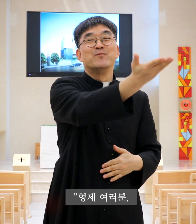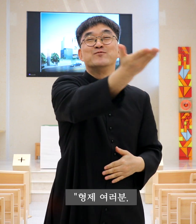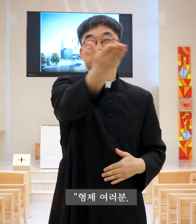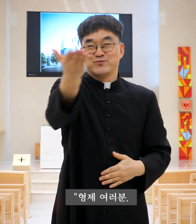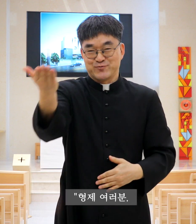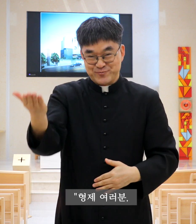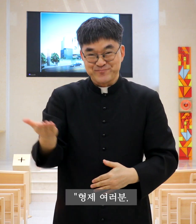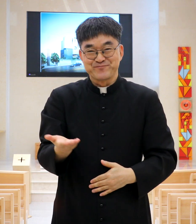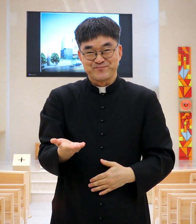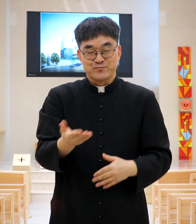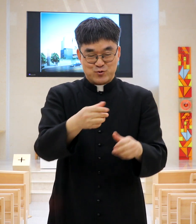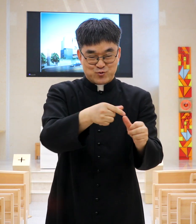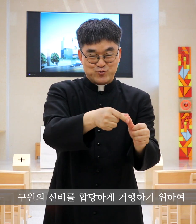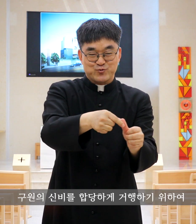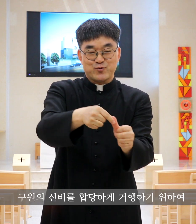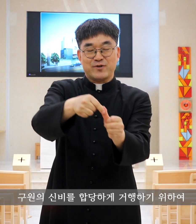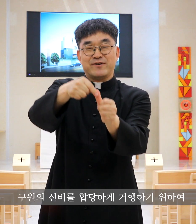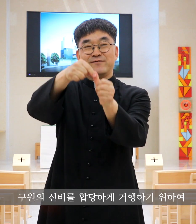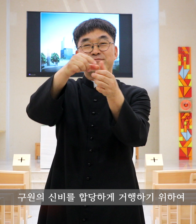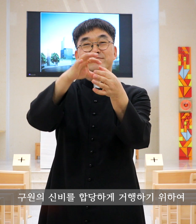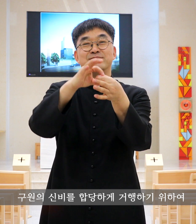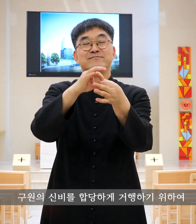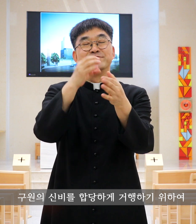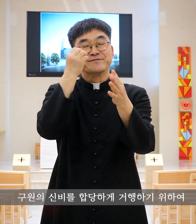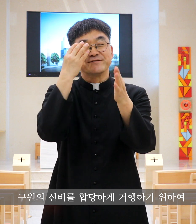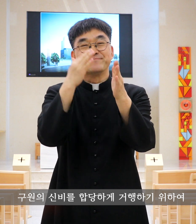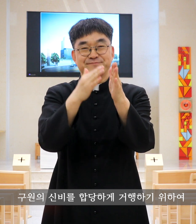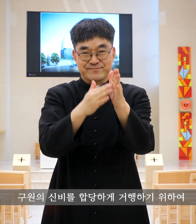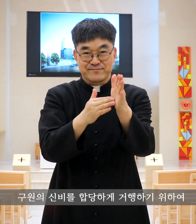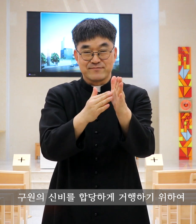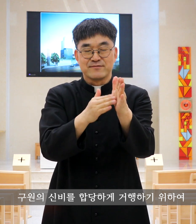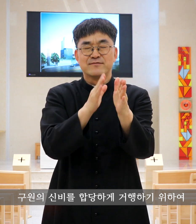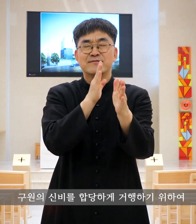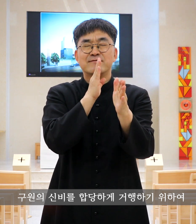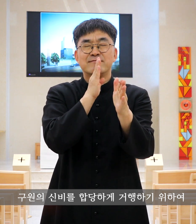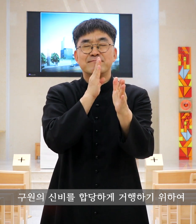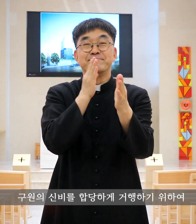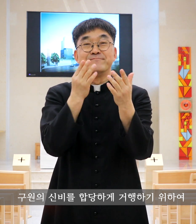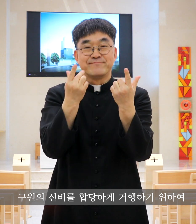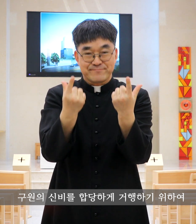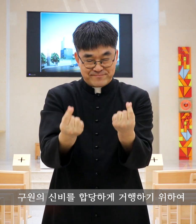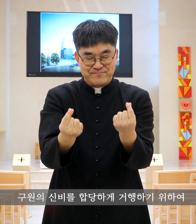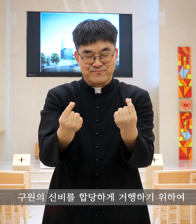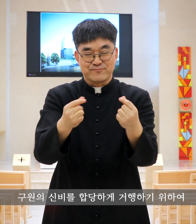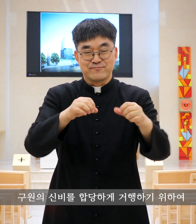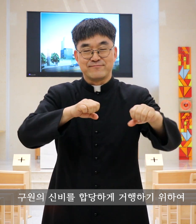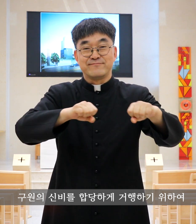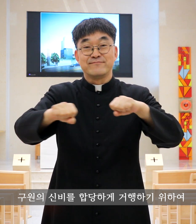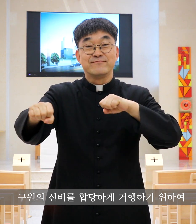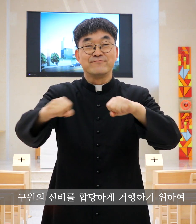구원의 신비를 합당하게 거행하기 위하여